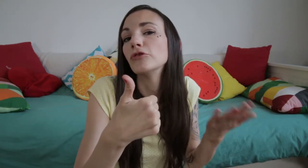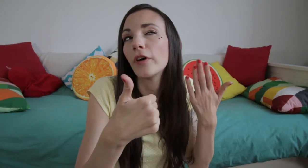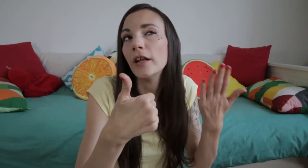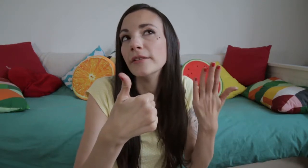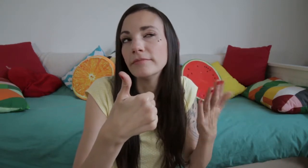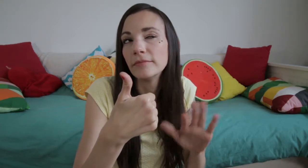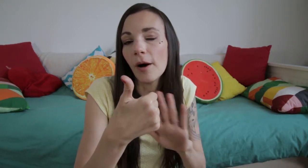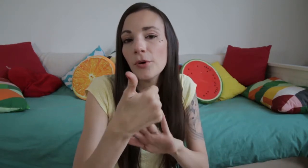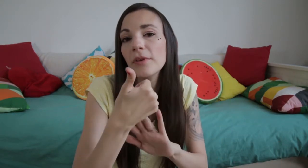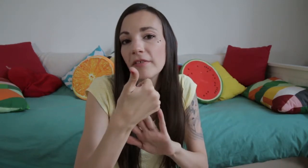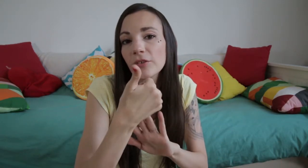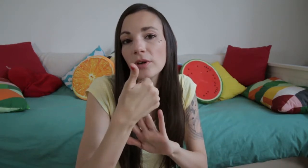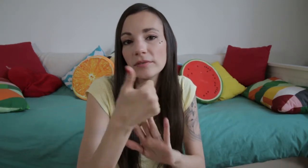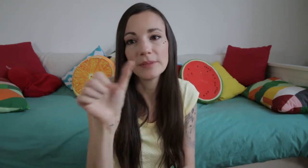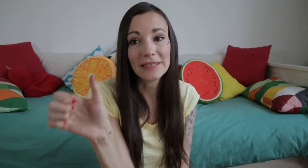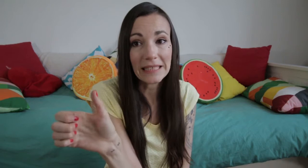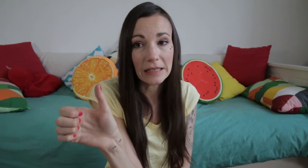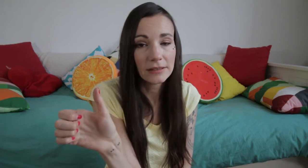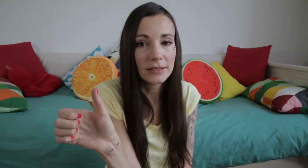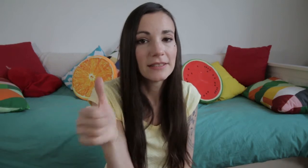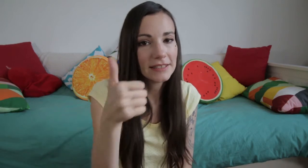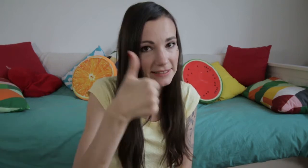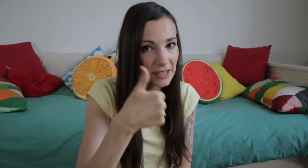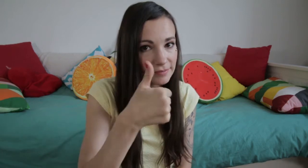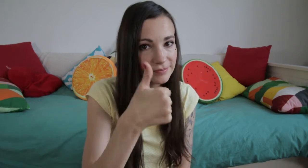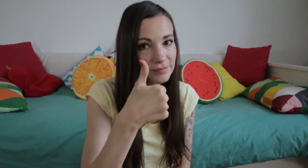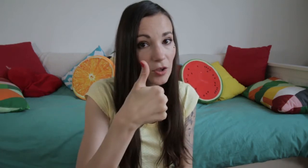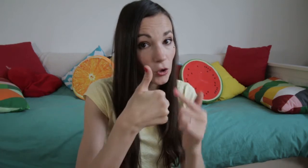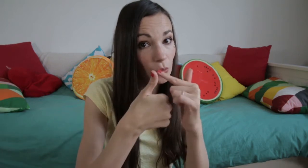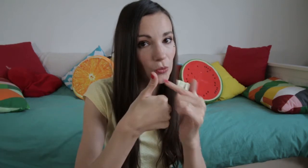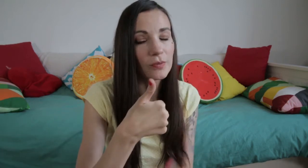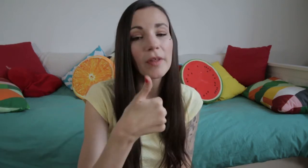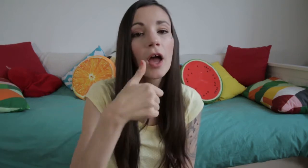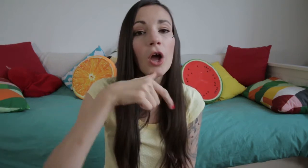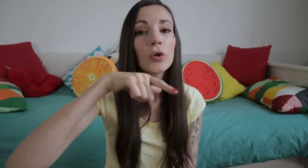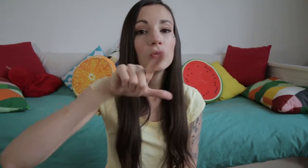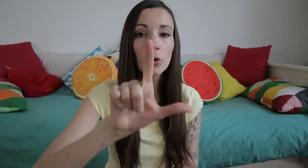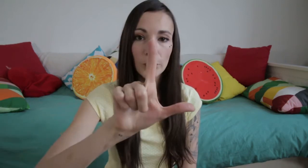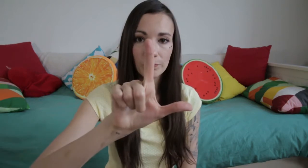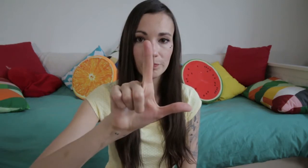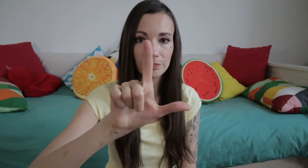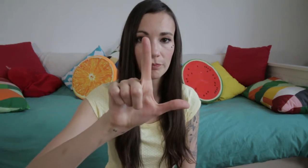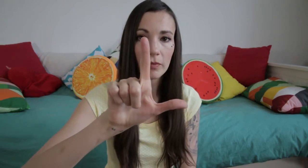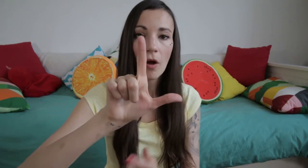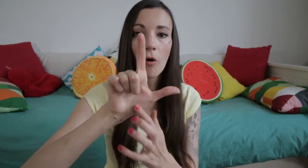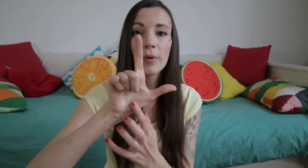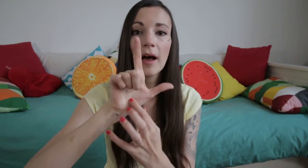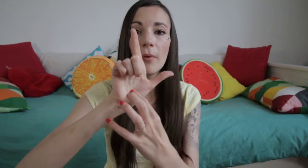Donc, allez, la paume est vers soi. C'est pas ça, c'est ça. Que le pouce. 2. On met la pomme